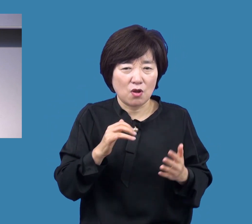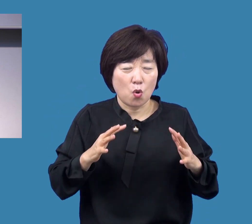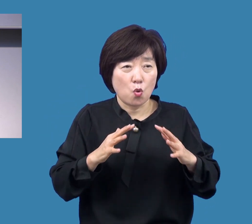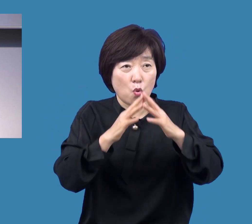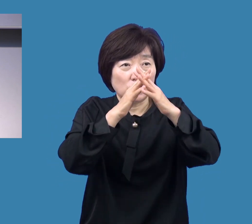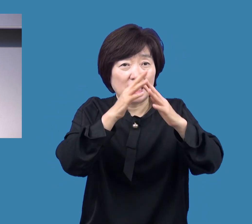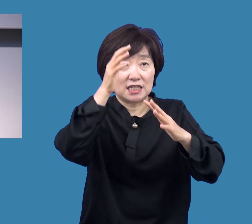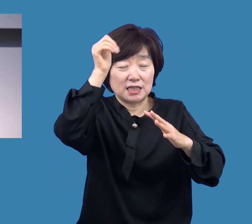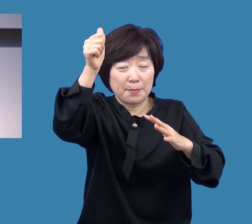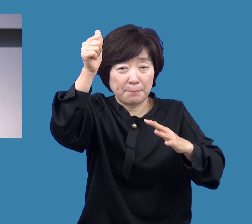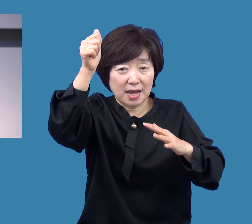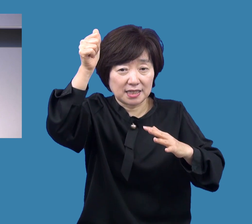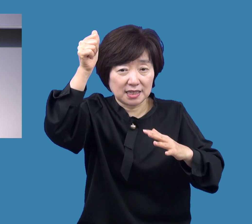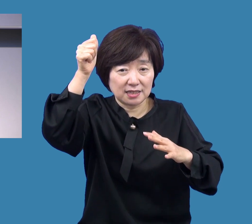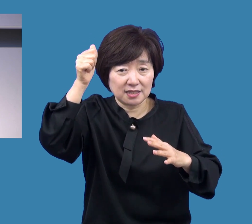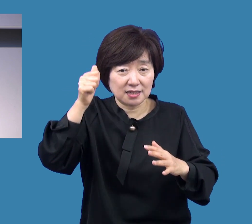대빵이